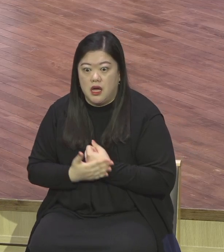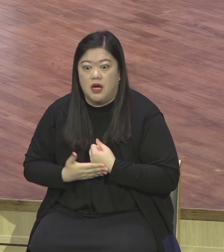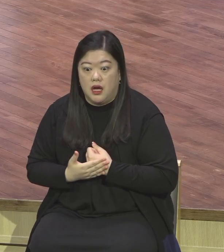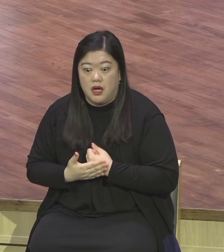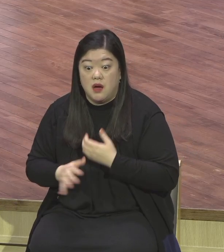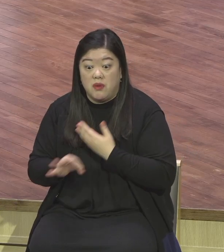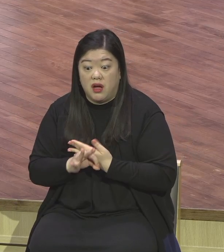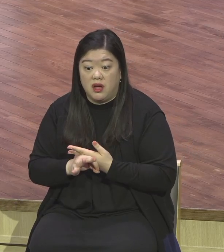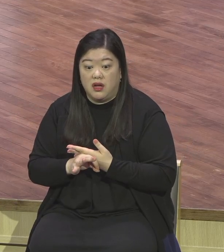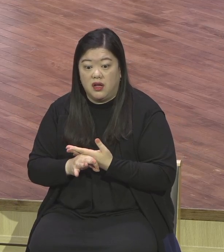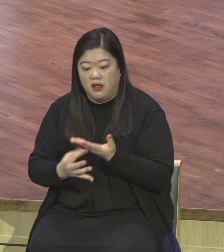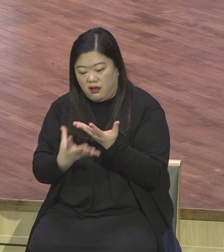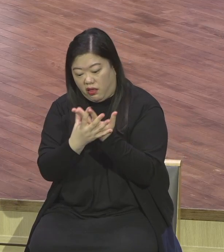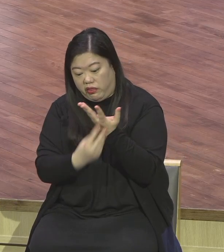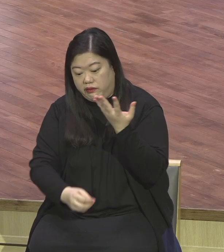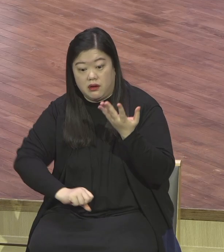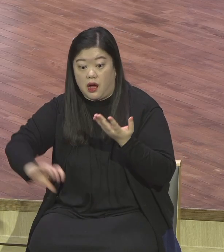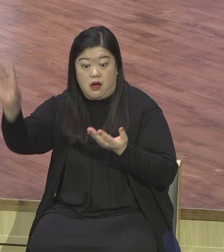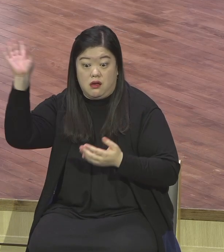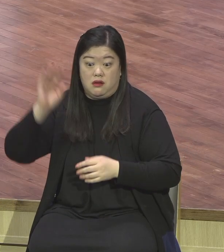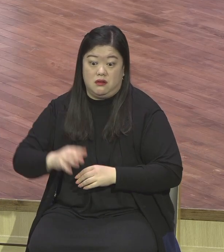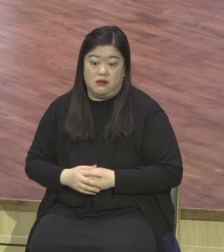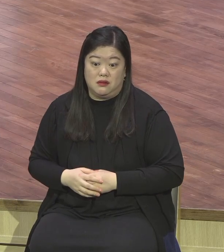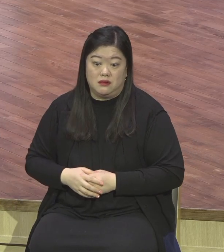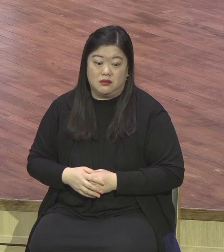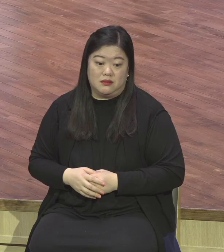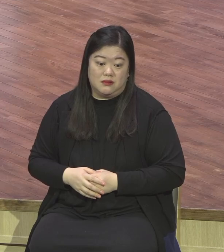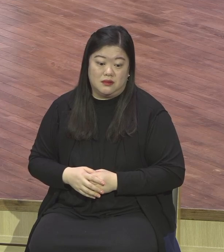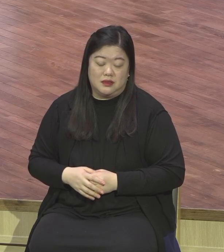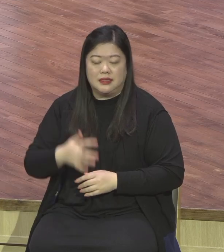예배는 온전히 드려야 돼요 예